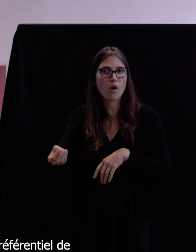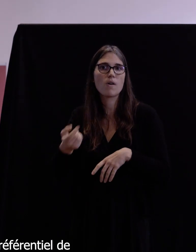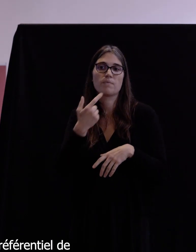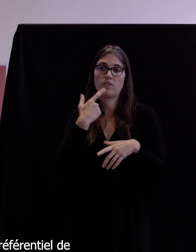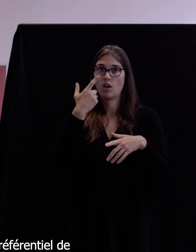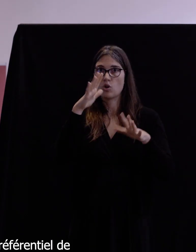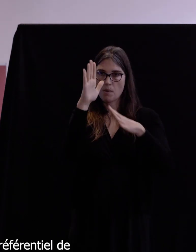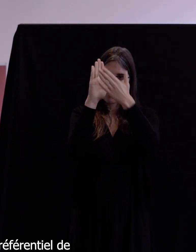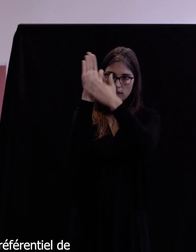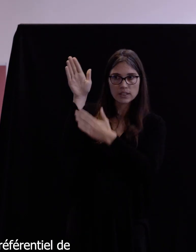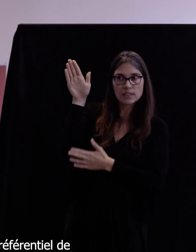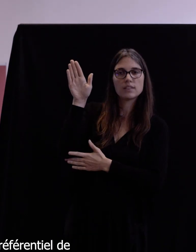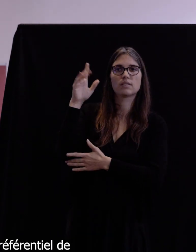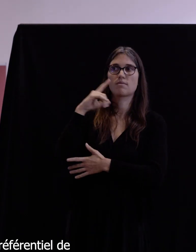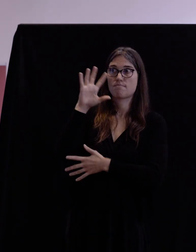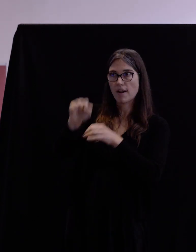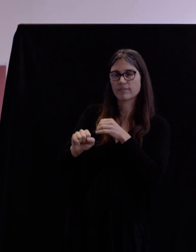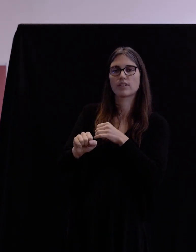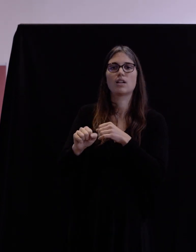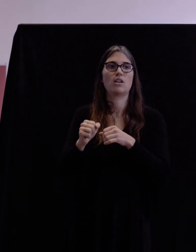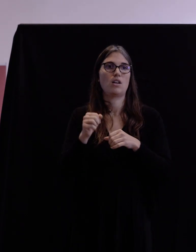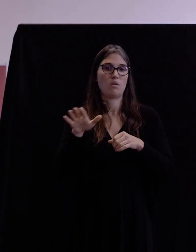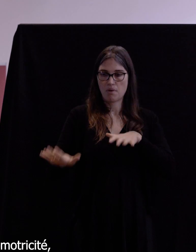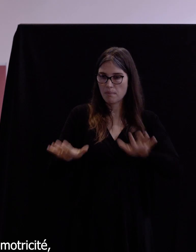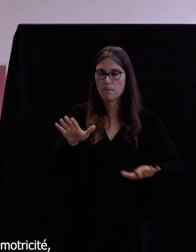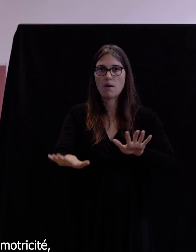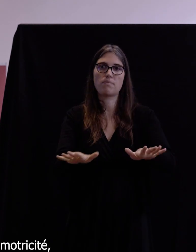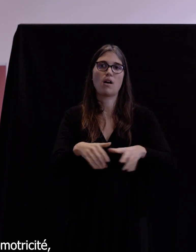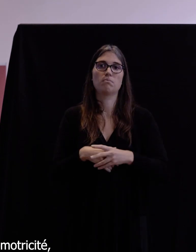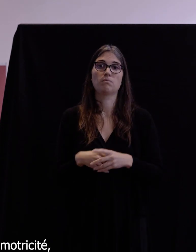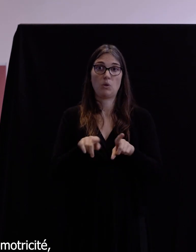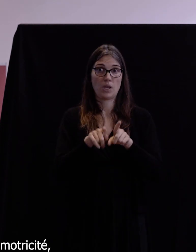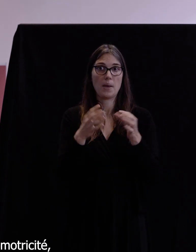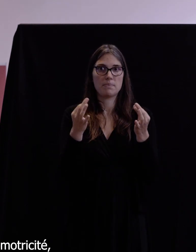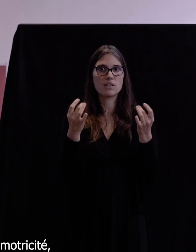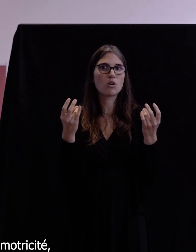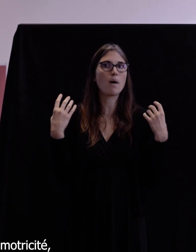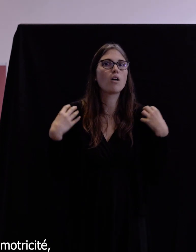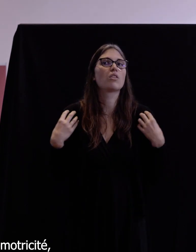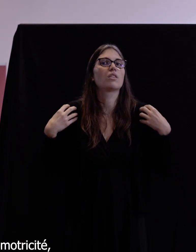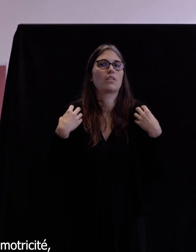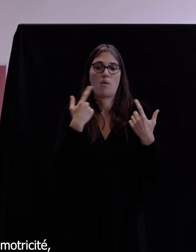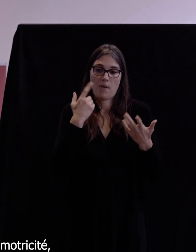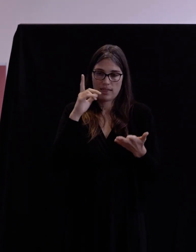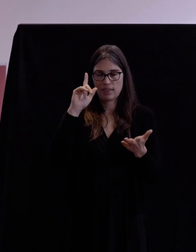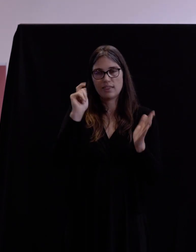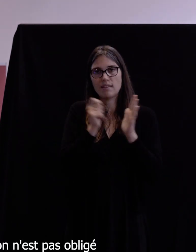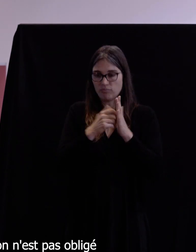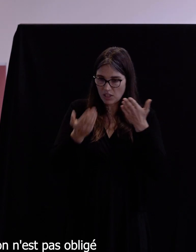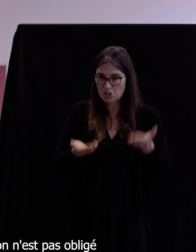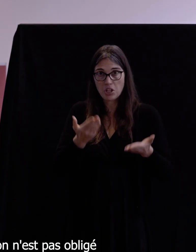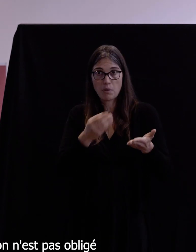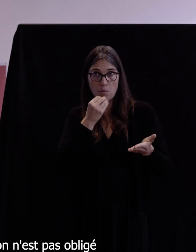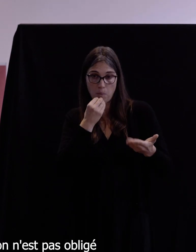référentiel de verticalité, avec des appuis. Et puis cette psychomotricité, une fois que sur le plan équilibre, ça va.